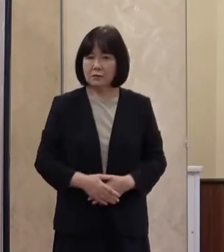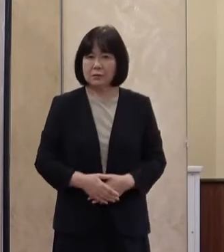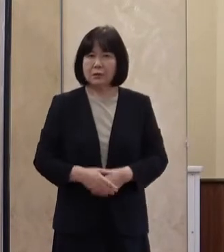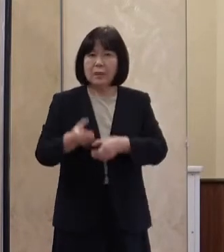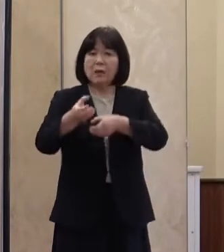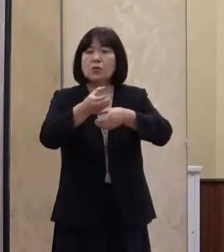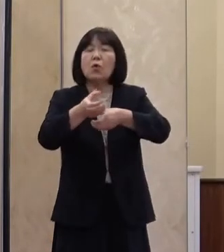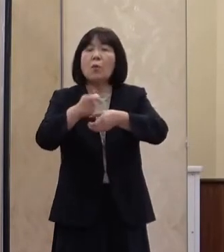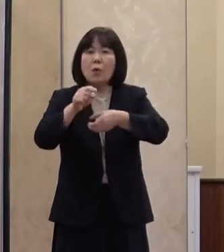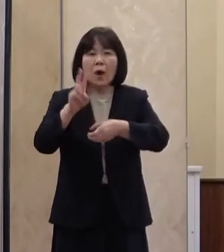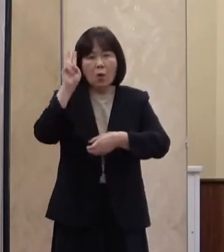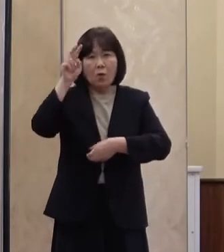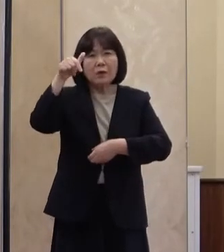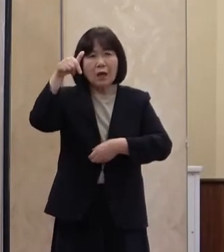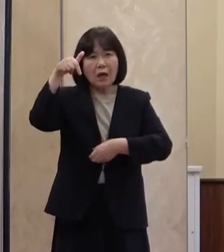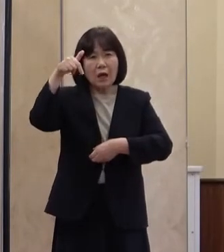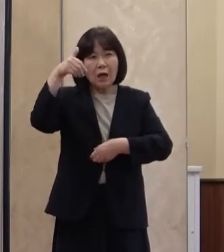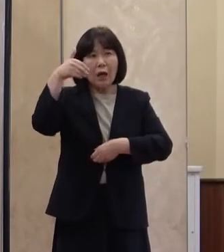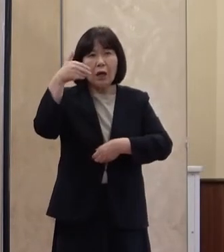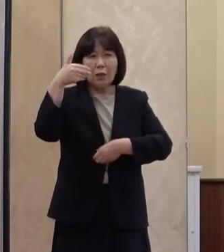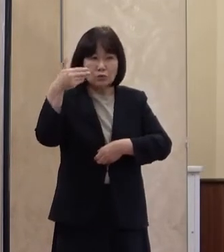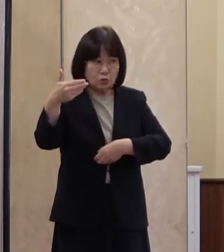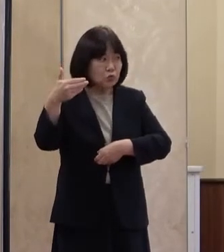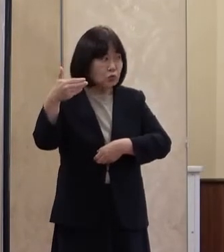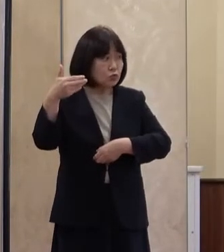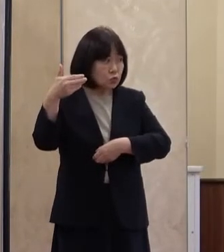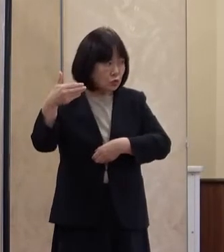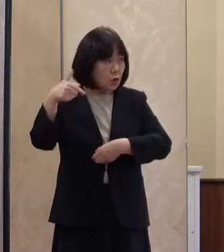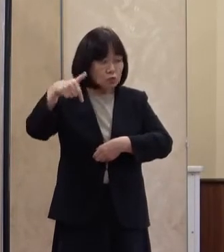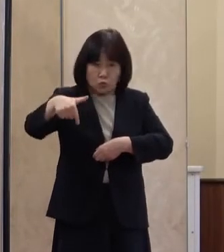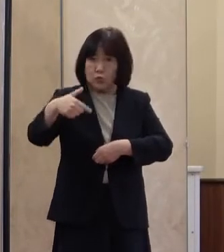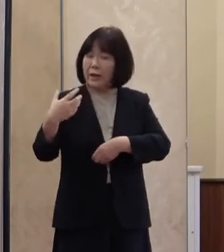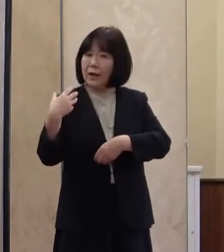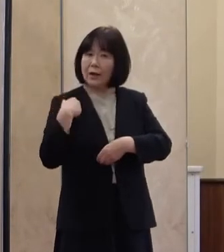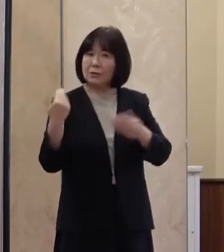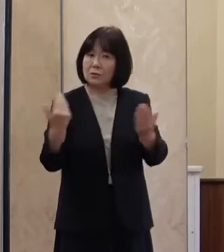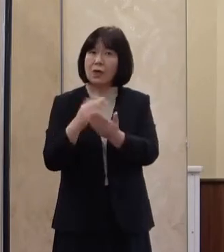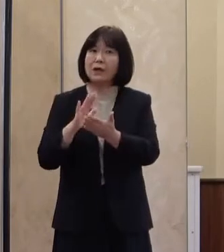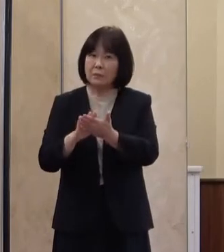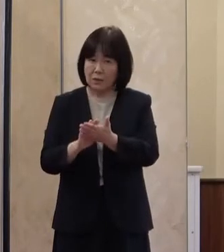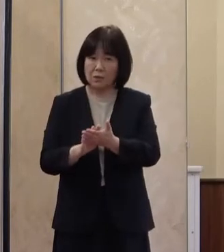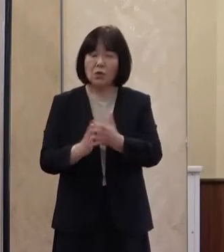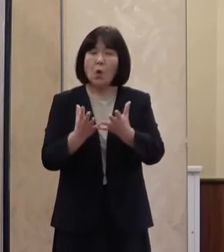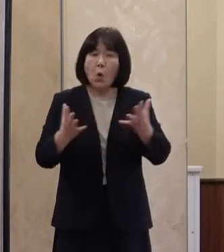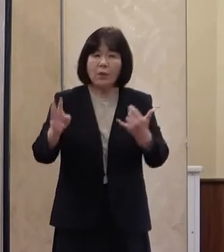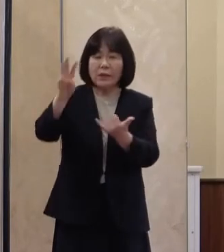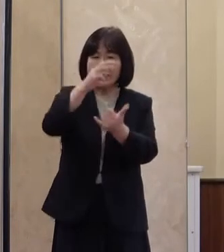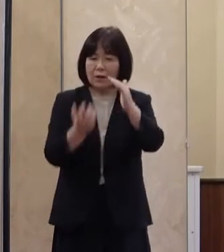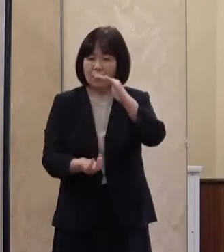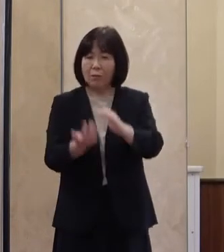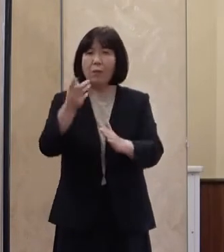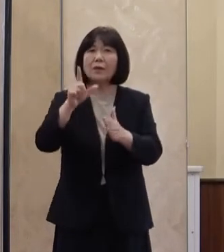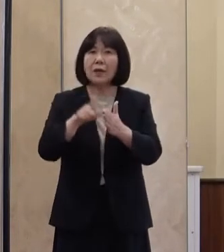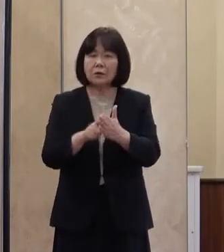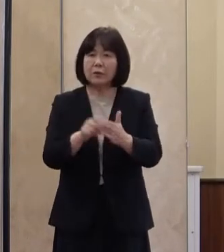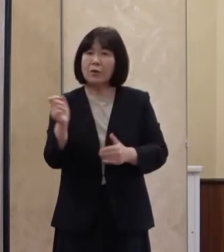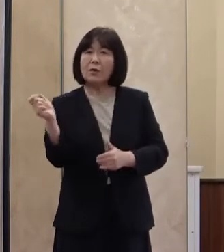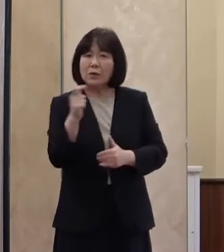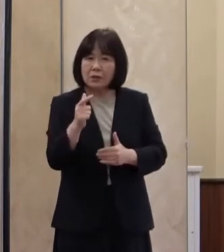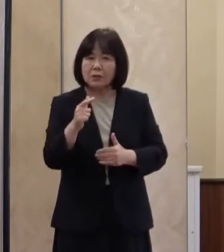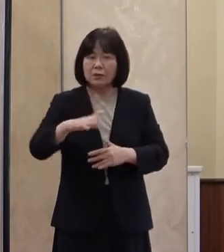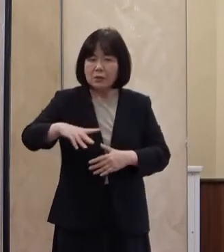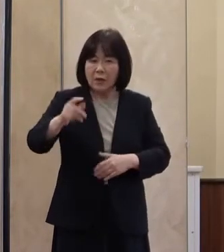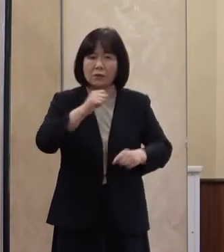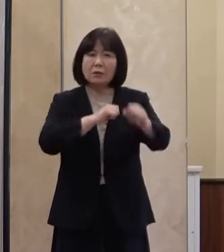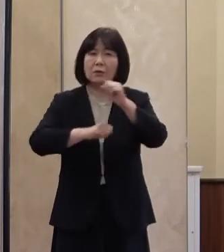消防は大阪府で管轄するということになりますので、この大規模災害における緊急の初動体